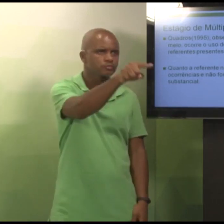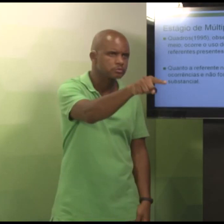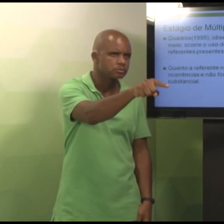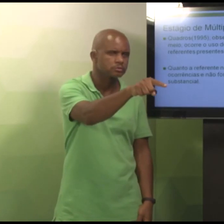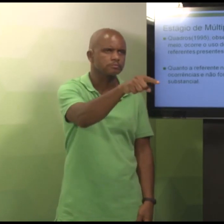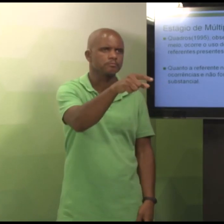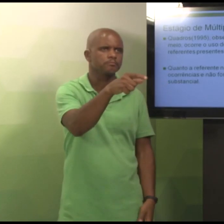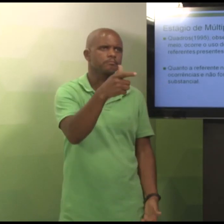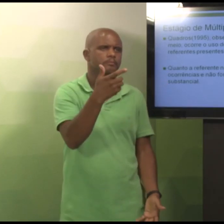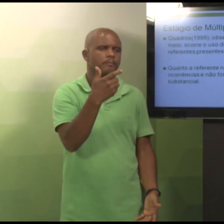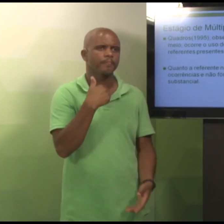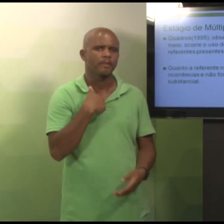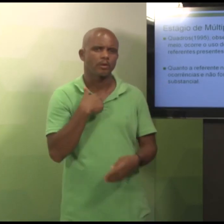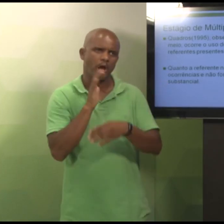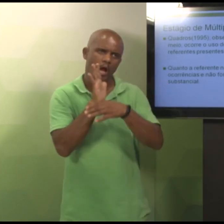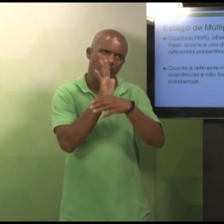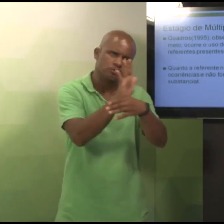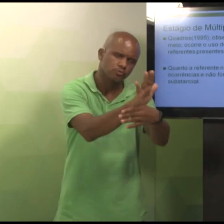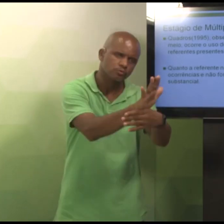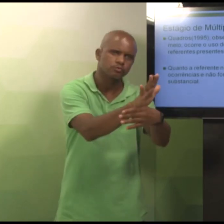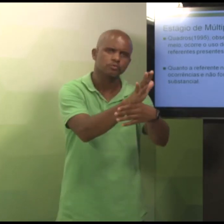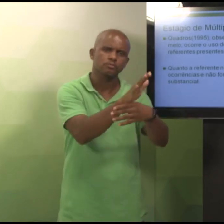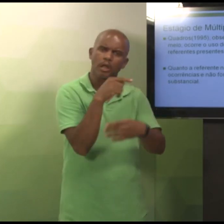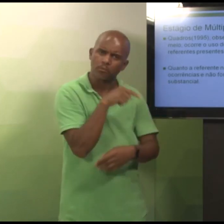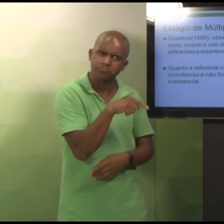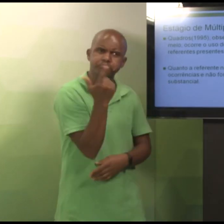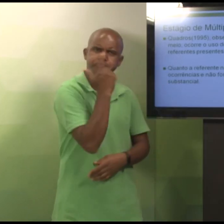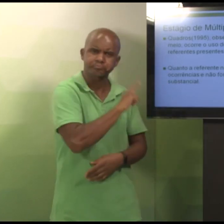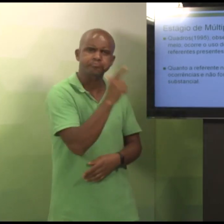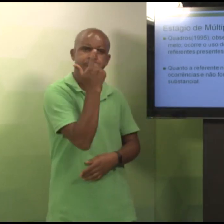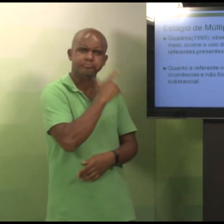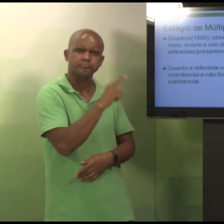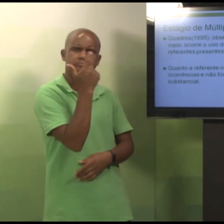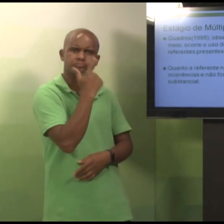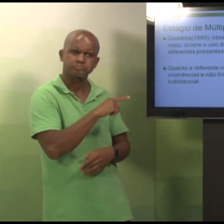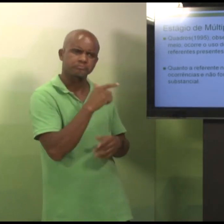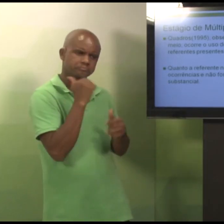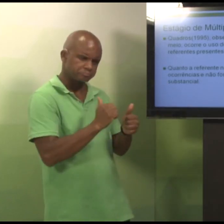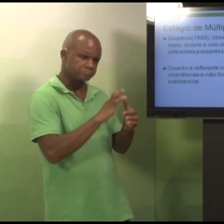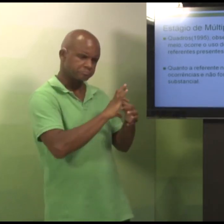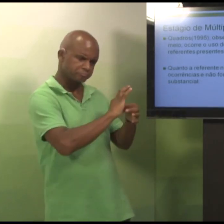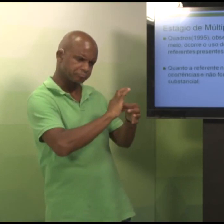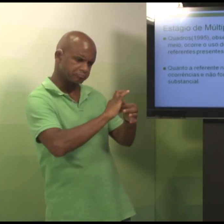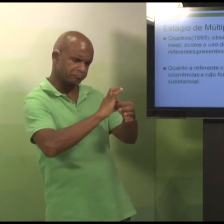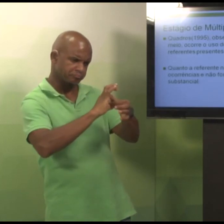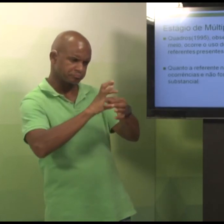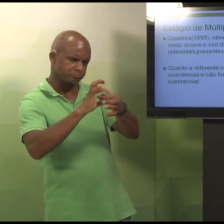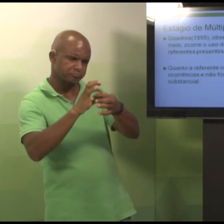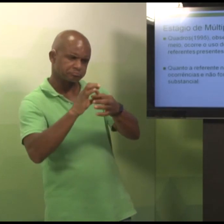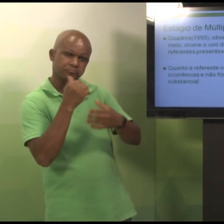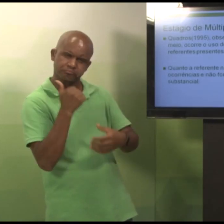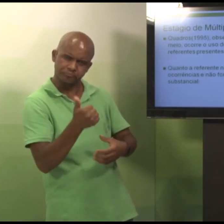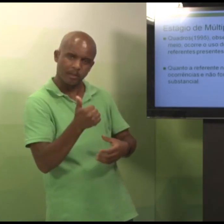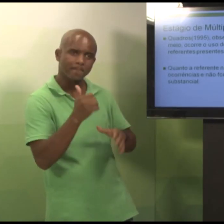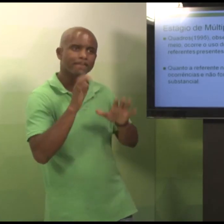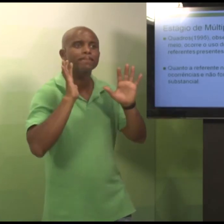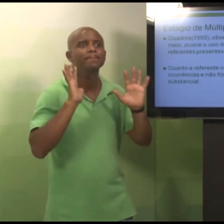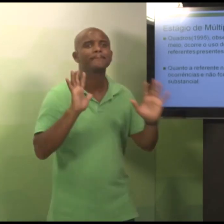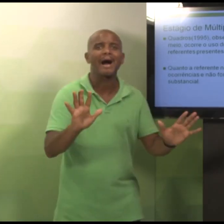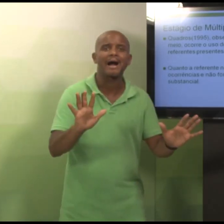ela percebeu que as pessoas já conseguem manter uma concordância verbal. Por exemplo, eu